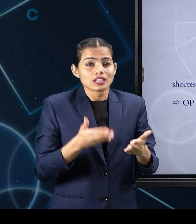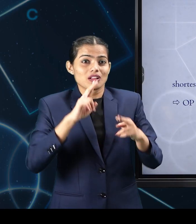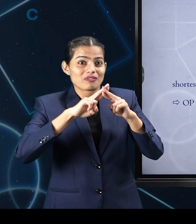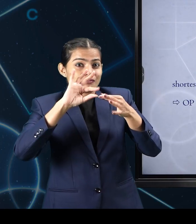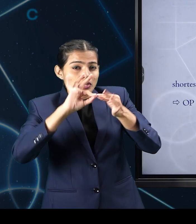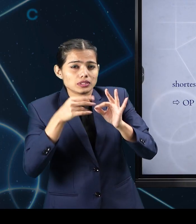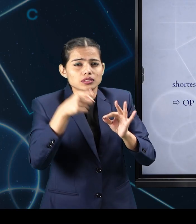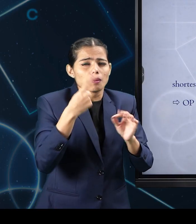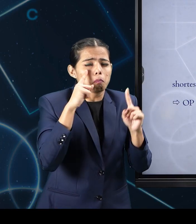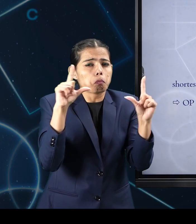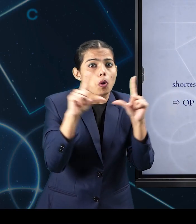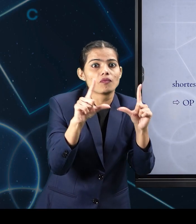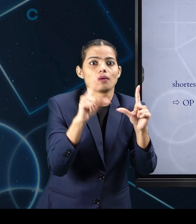इसलिए प्रमेय सिद्ध होता है।